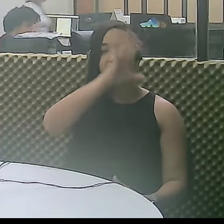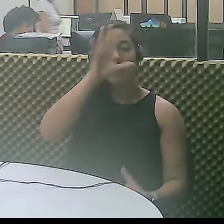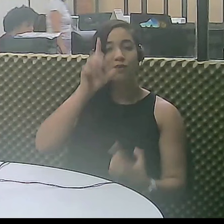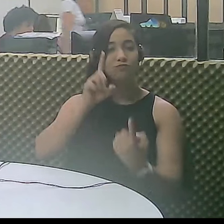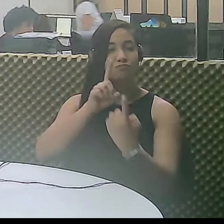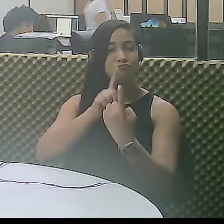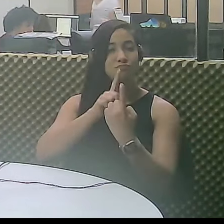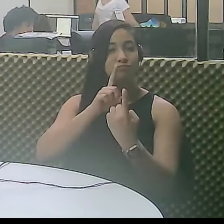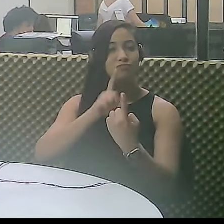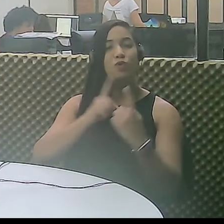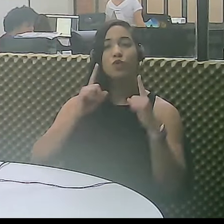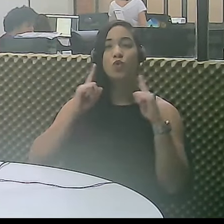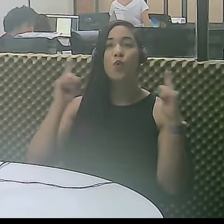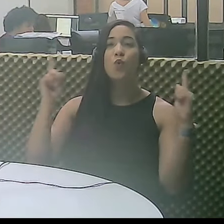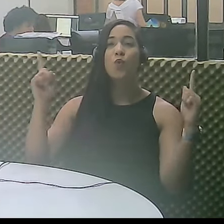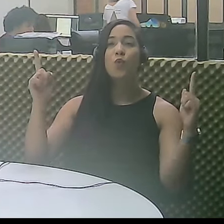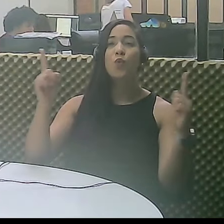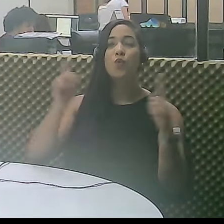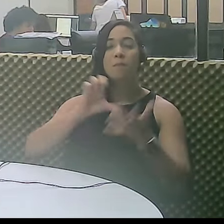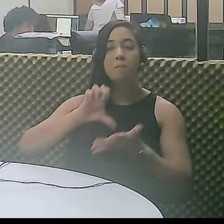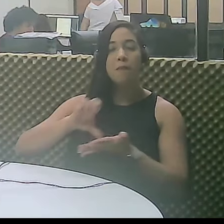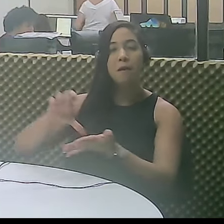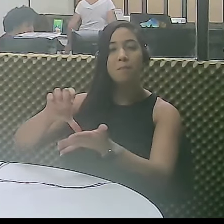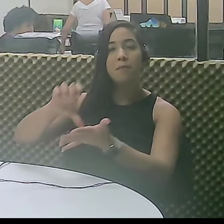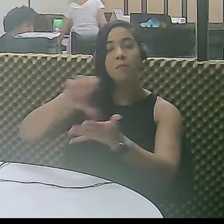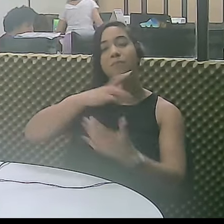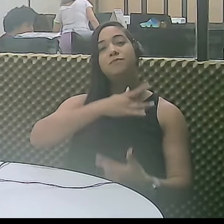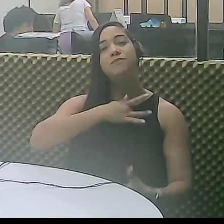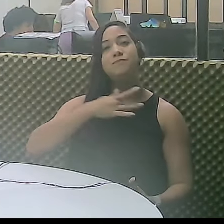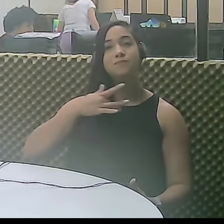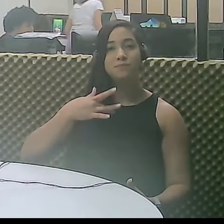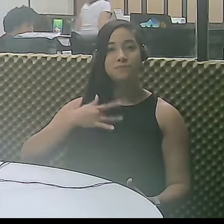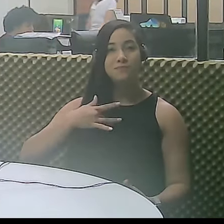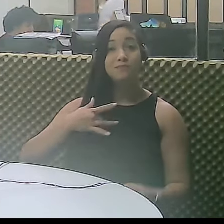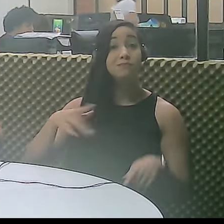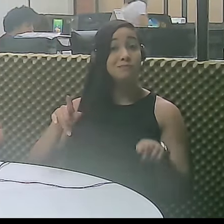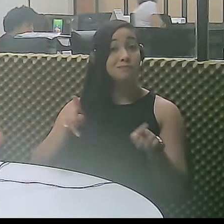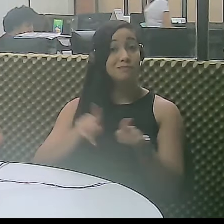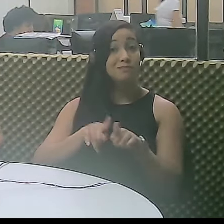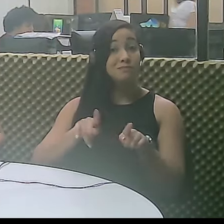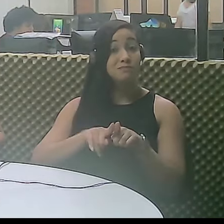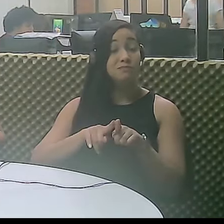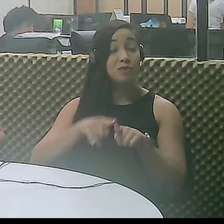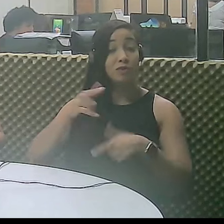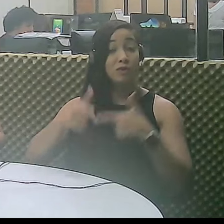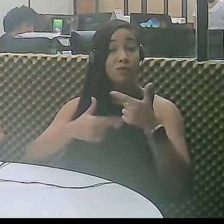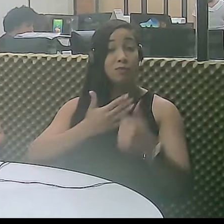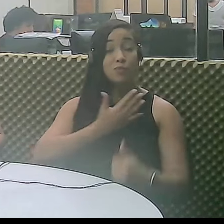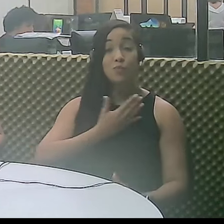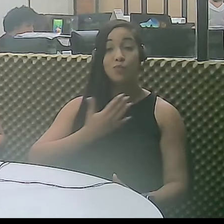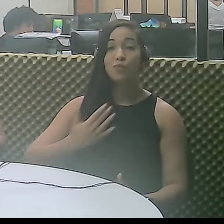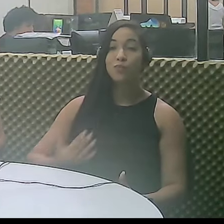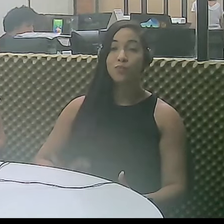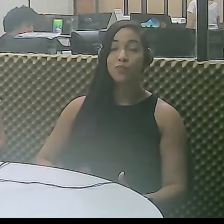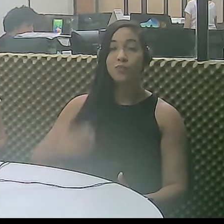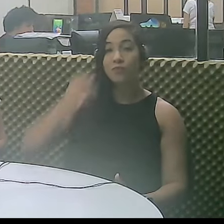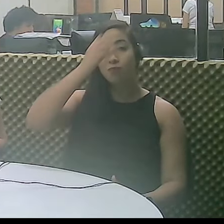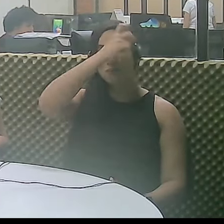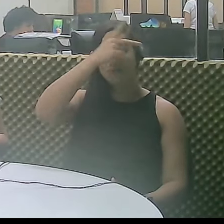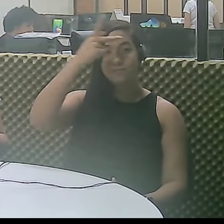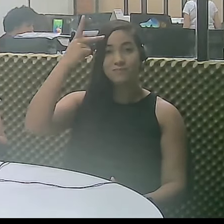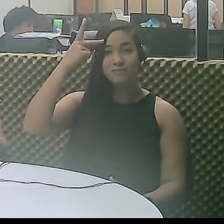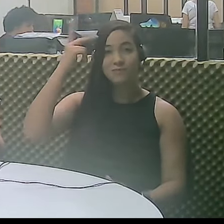bem atendidas em todas as nossas unidades de saúde. E também em todos os serviços públicos oferecidos pela